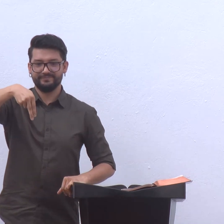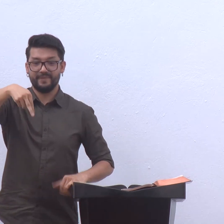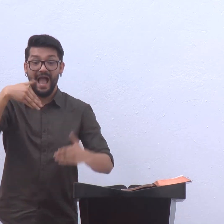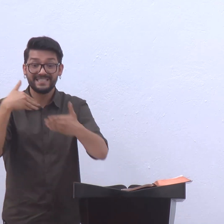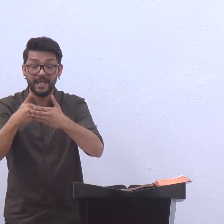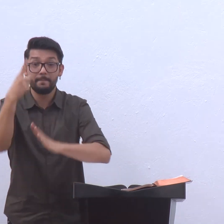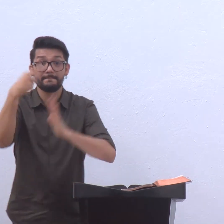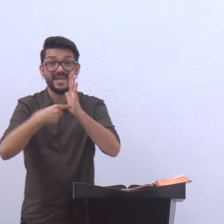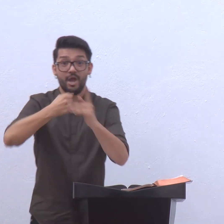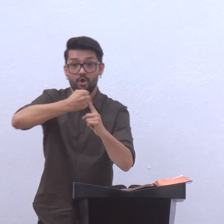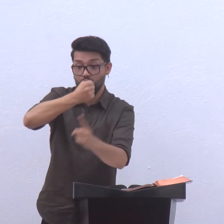caminan hasta allí.